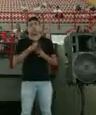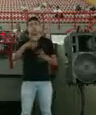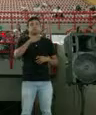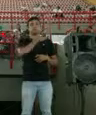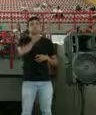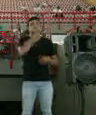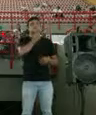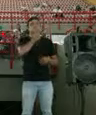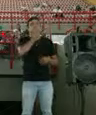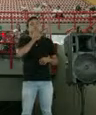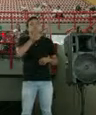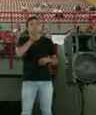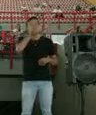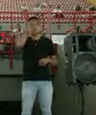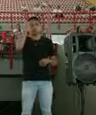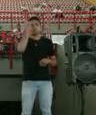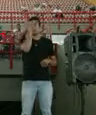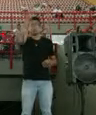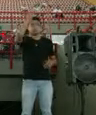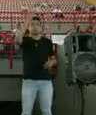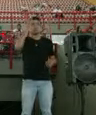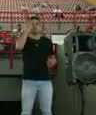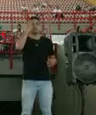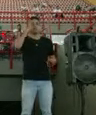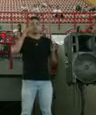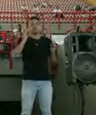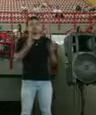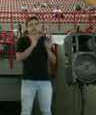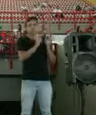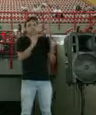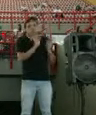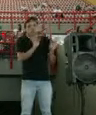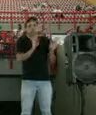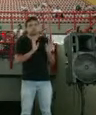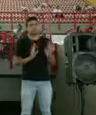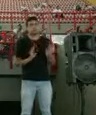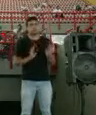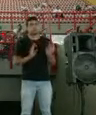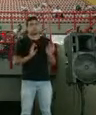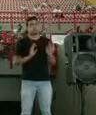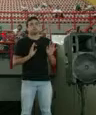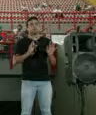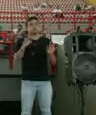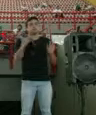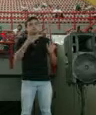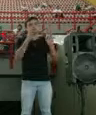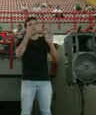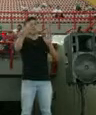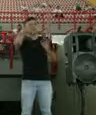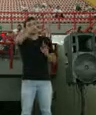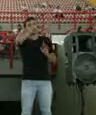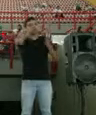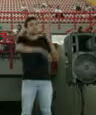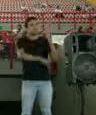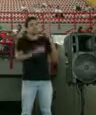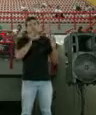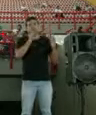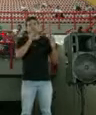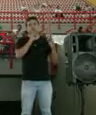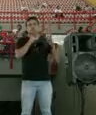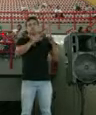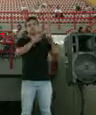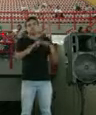somos indivíduos fáceis de compreender, simples, não trazemos grandes dificuldades. Aliás, isso é